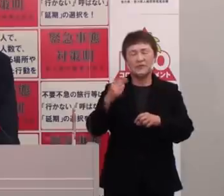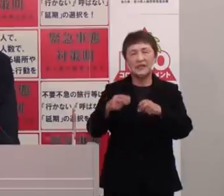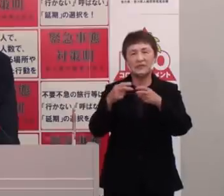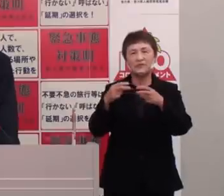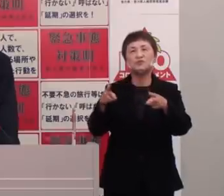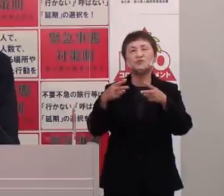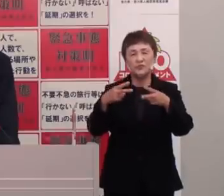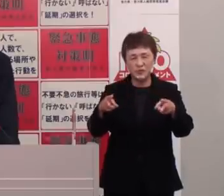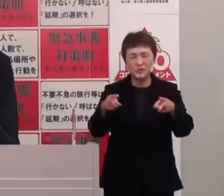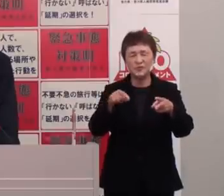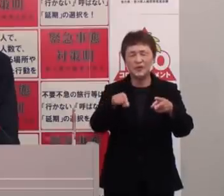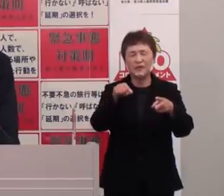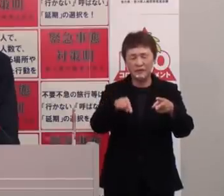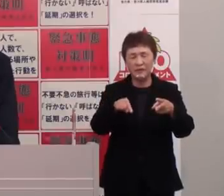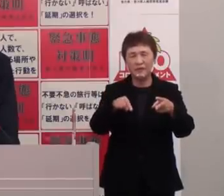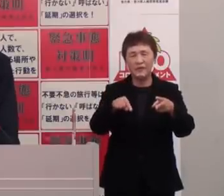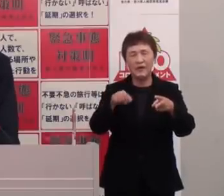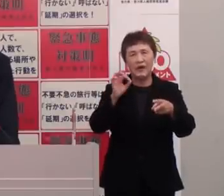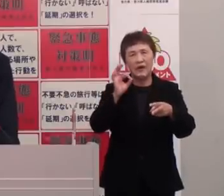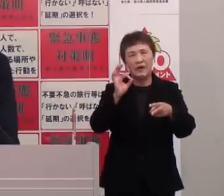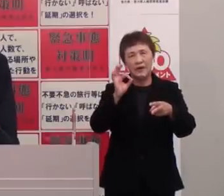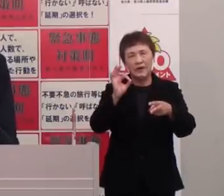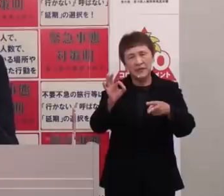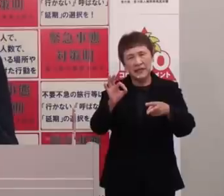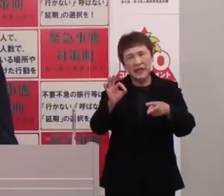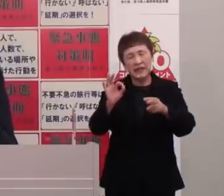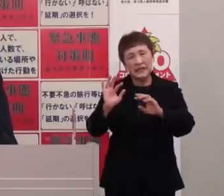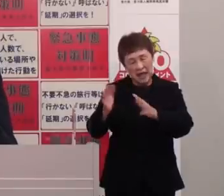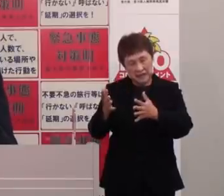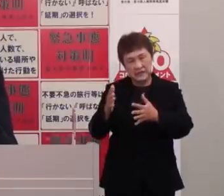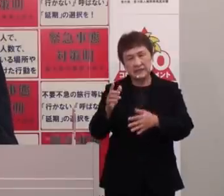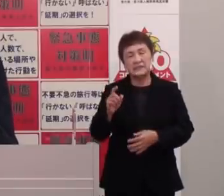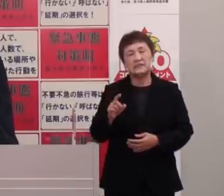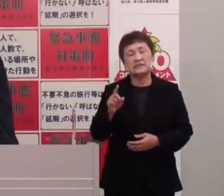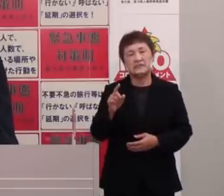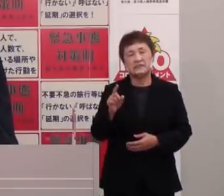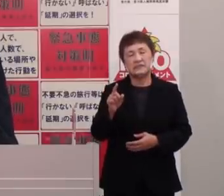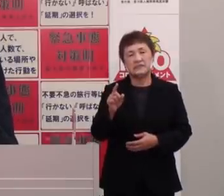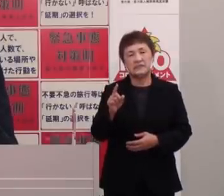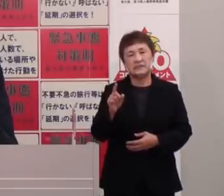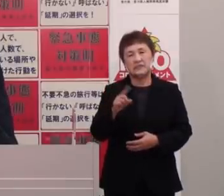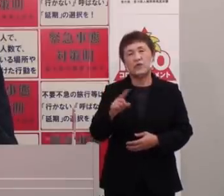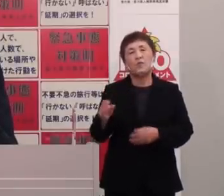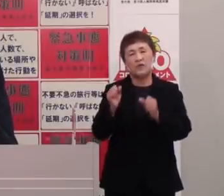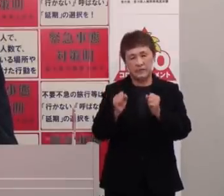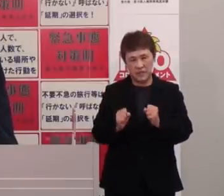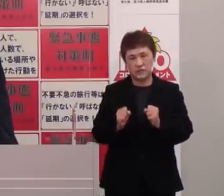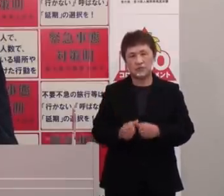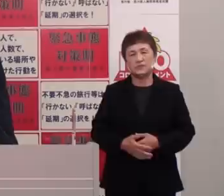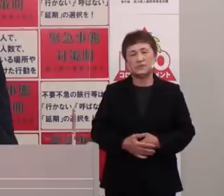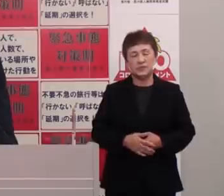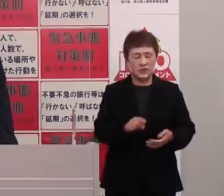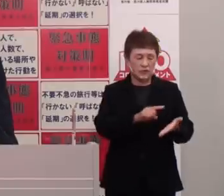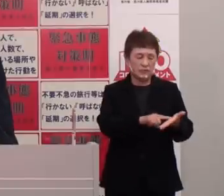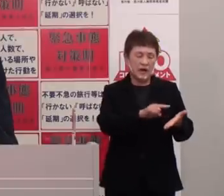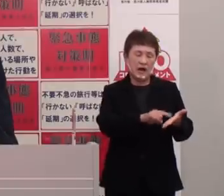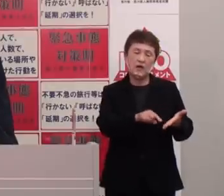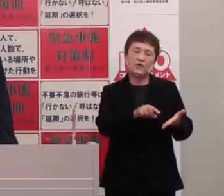全く見てないわけではないけども、そのアプローチといいますか、見ているのが、スマホで見れ